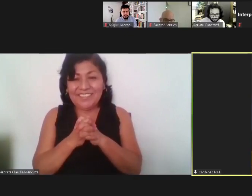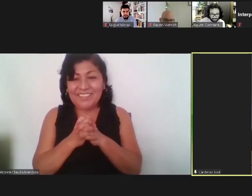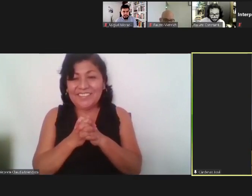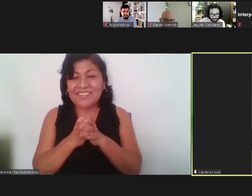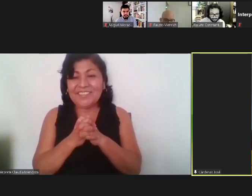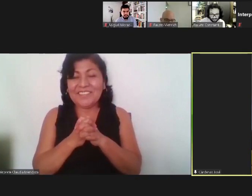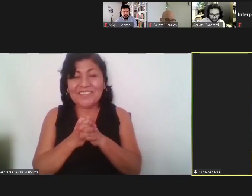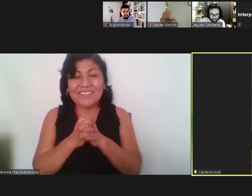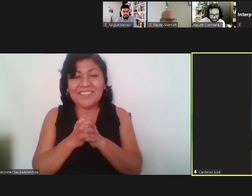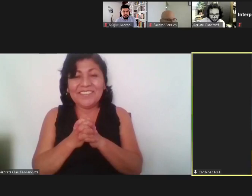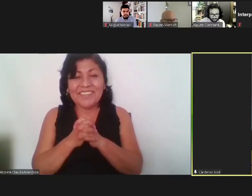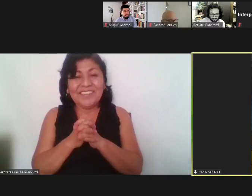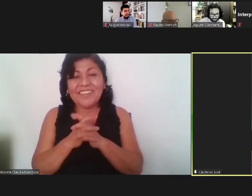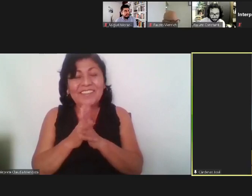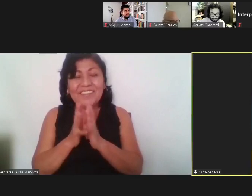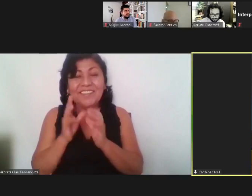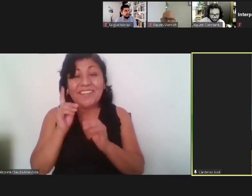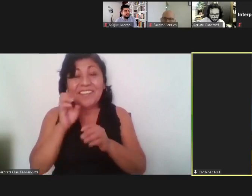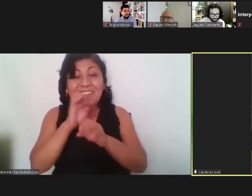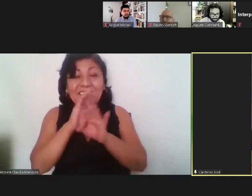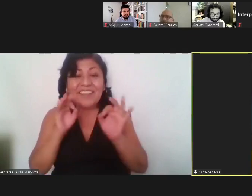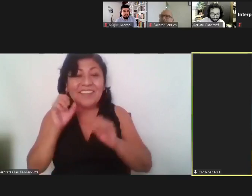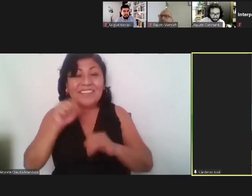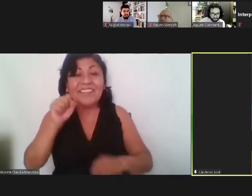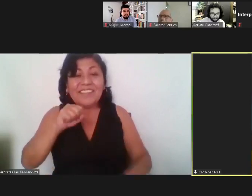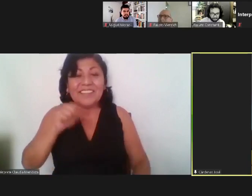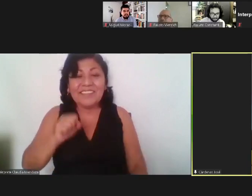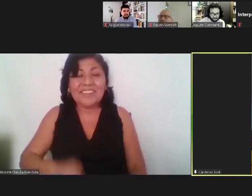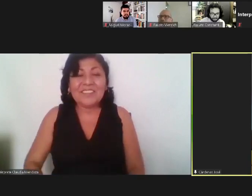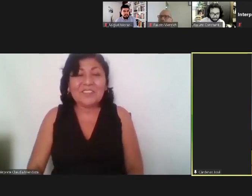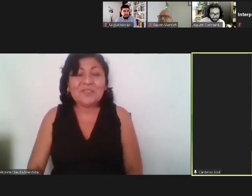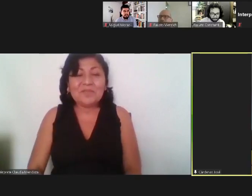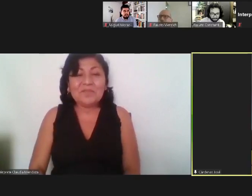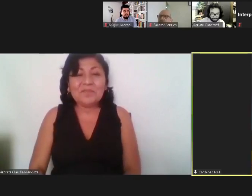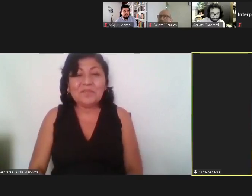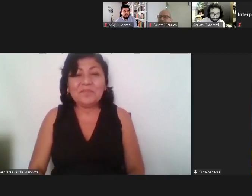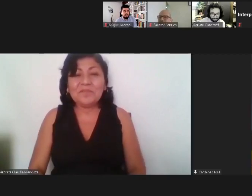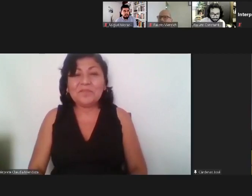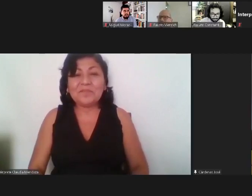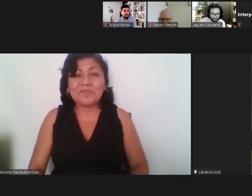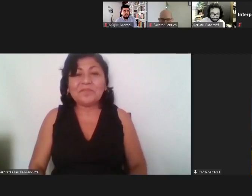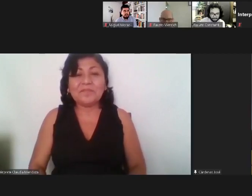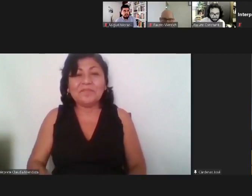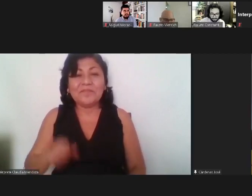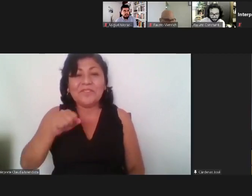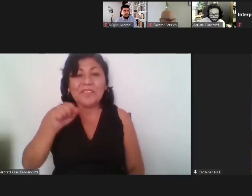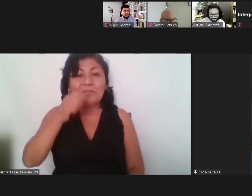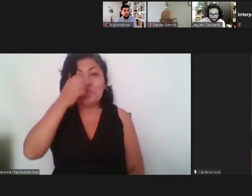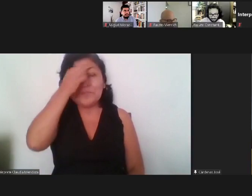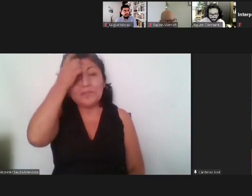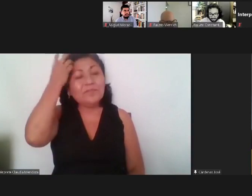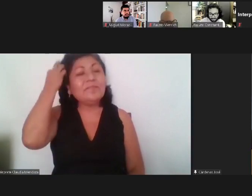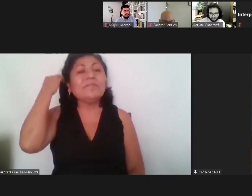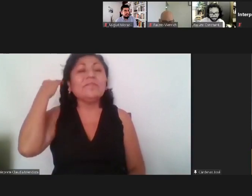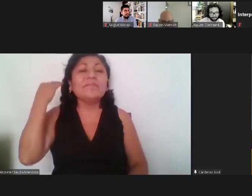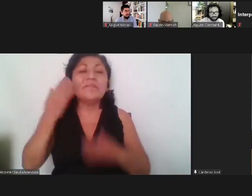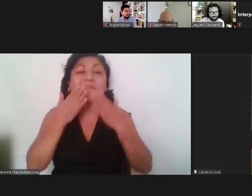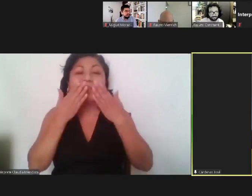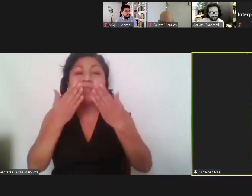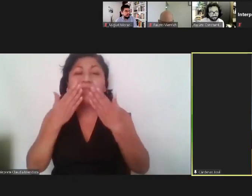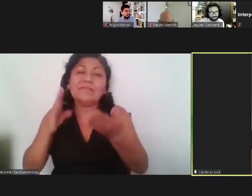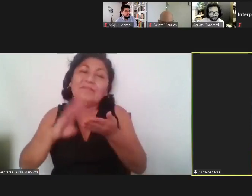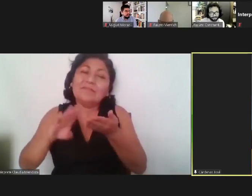¿Estoy en el aire, Juan Carlos? Ok, gracias, perdone la